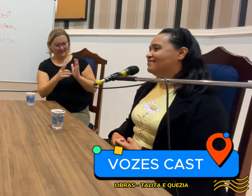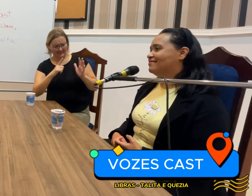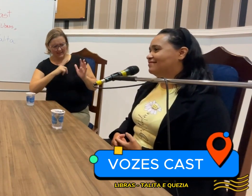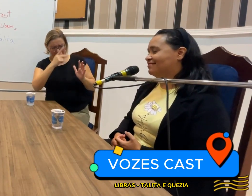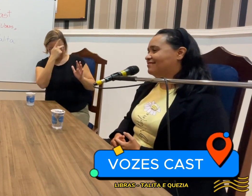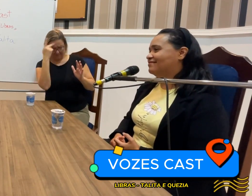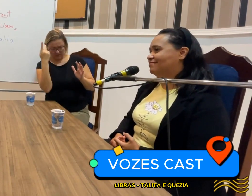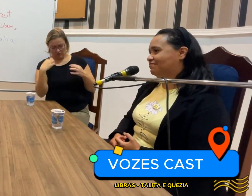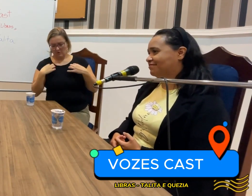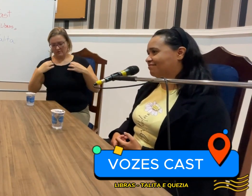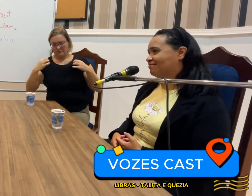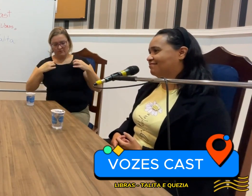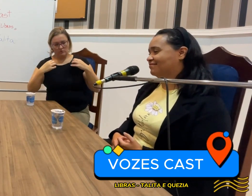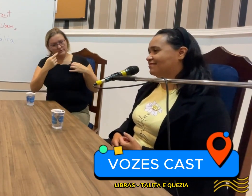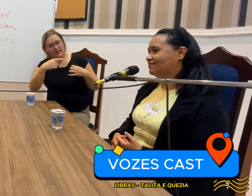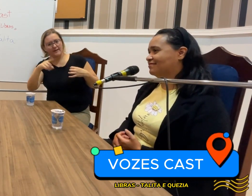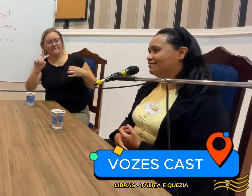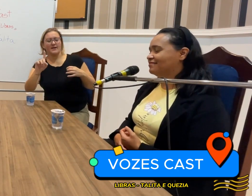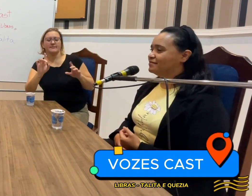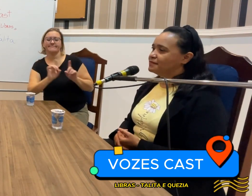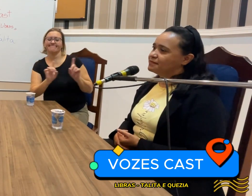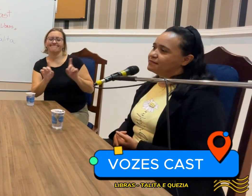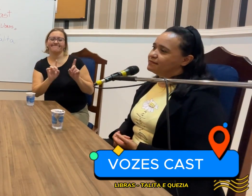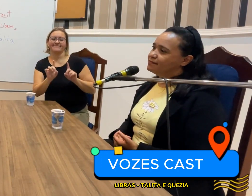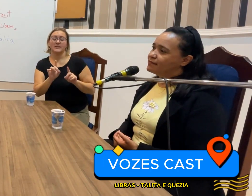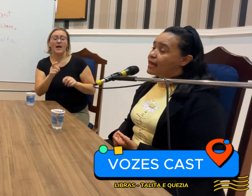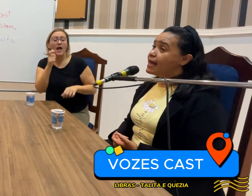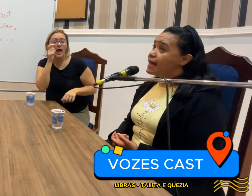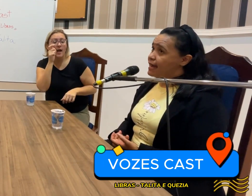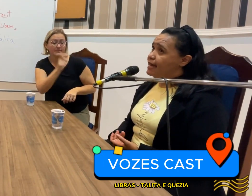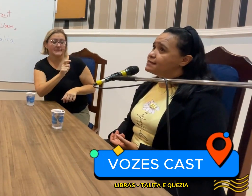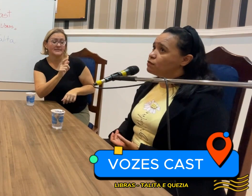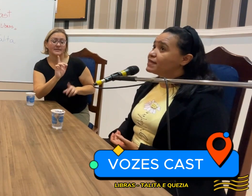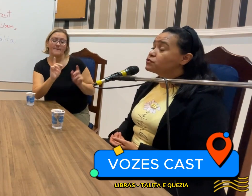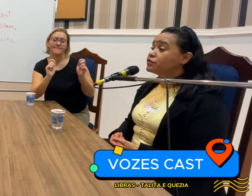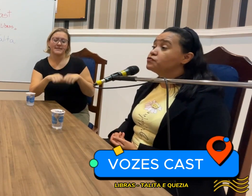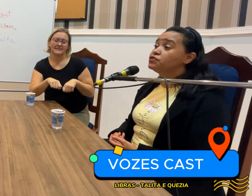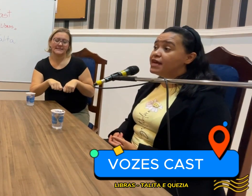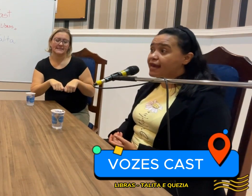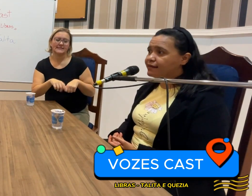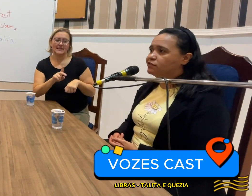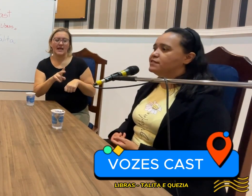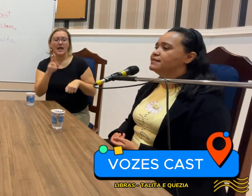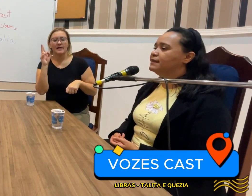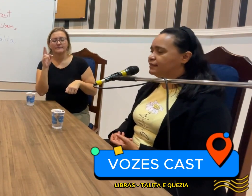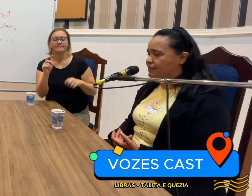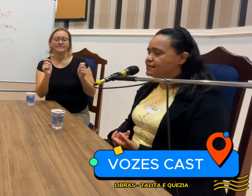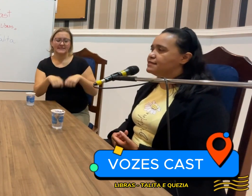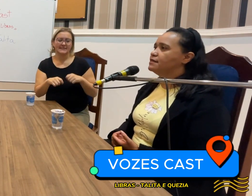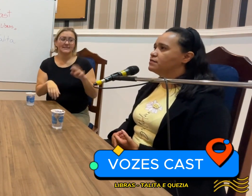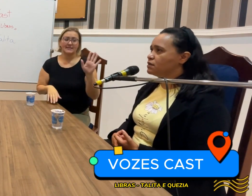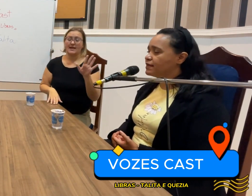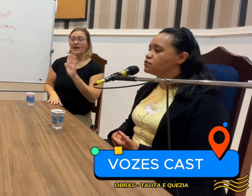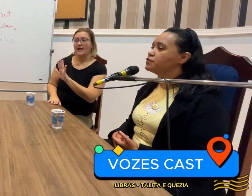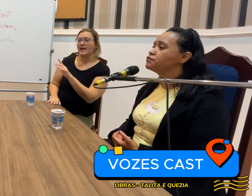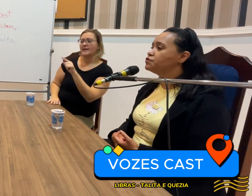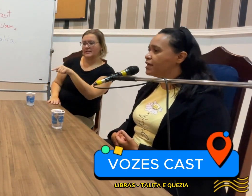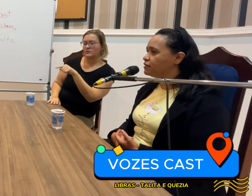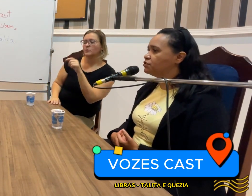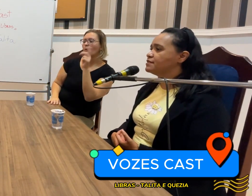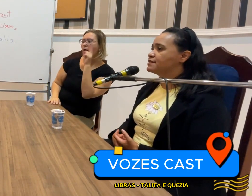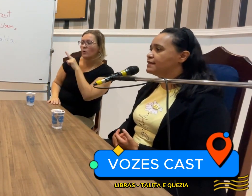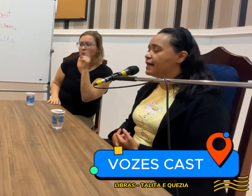algo muito interessante. E, além de interessante, é necessário. São questões urgentes, Ana. São